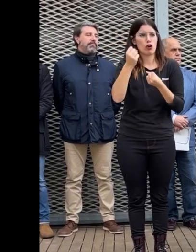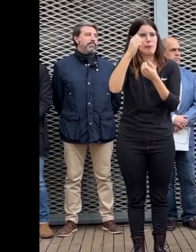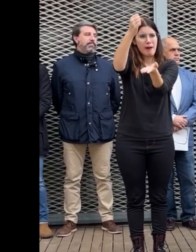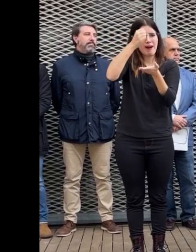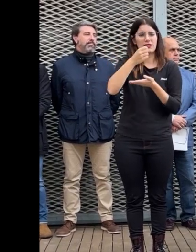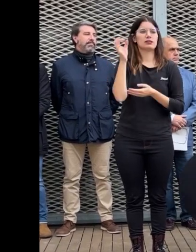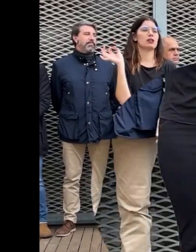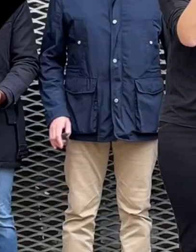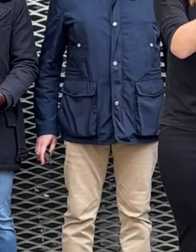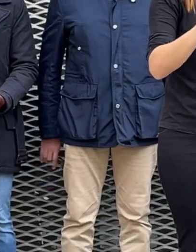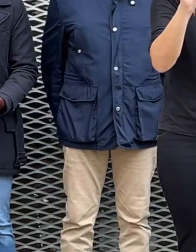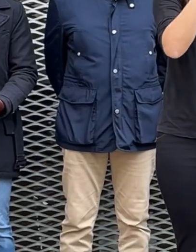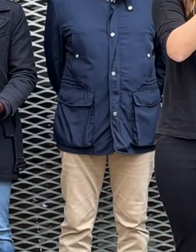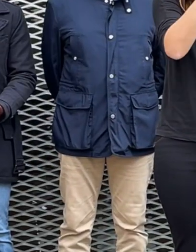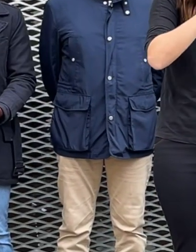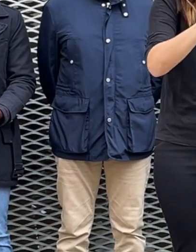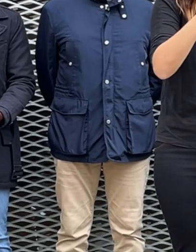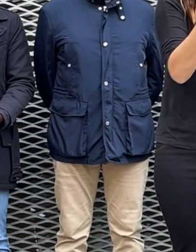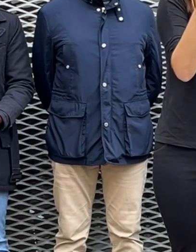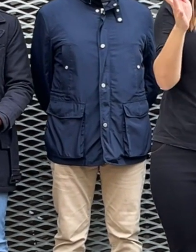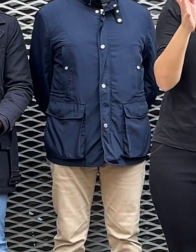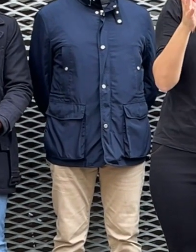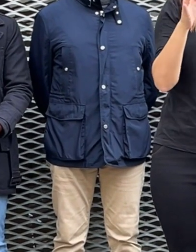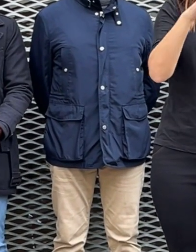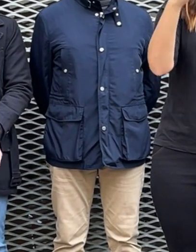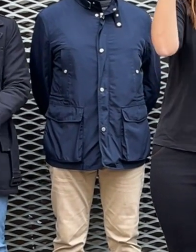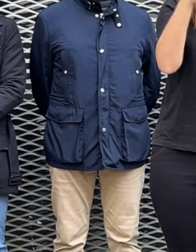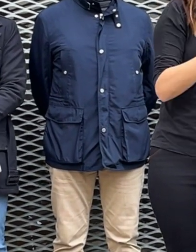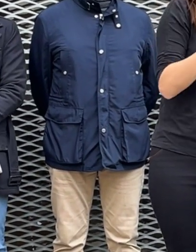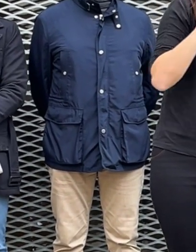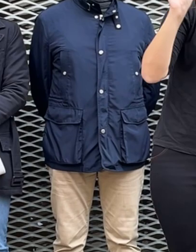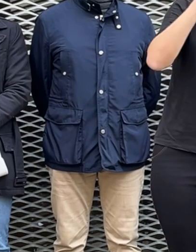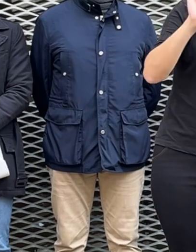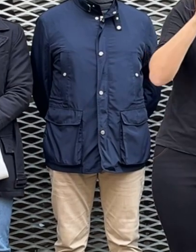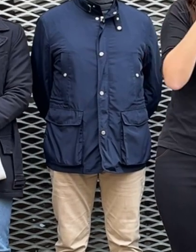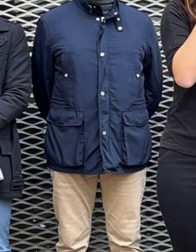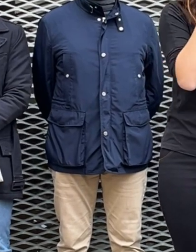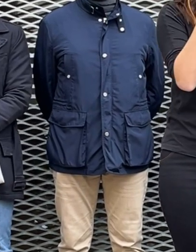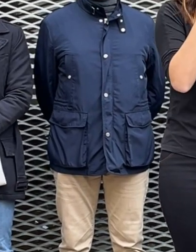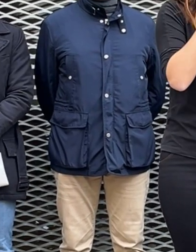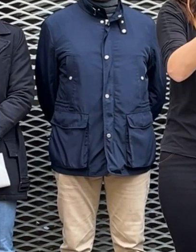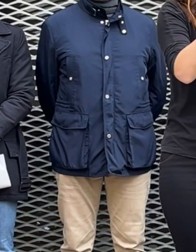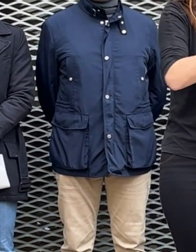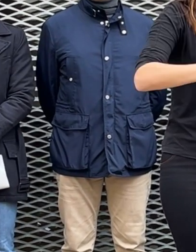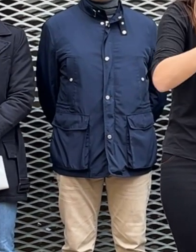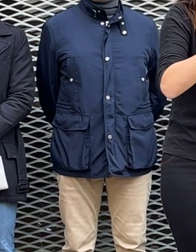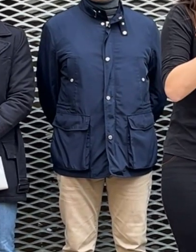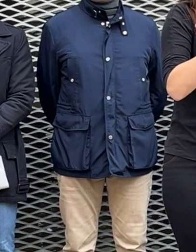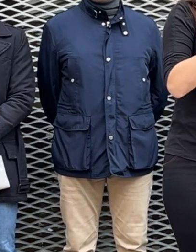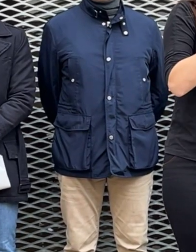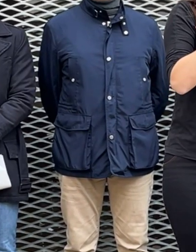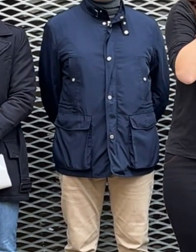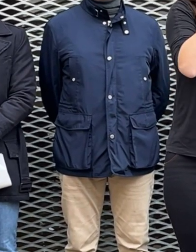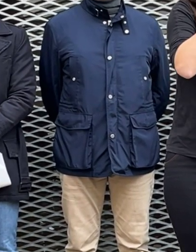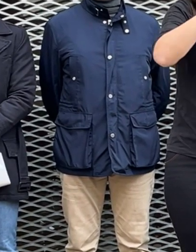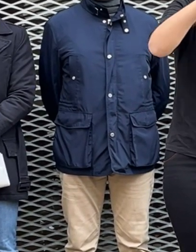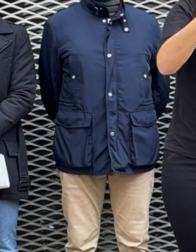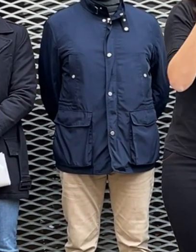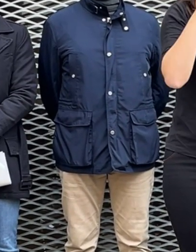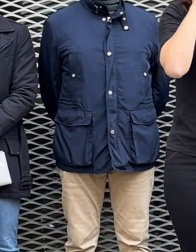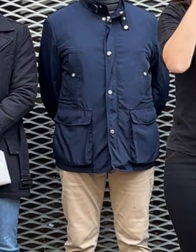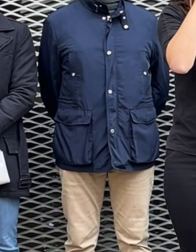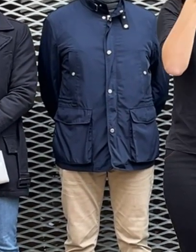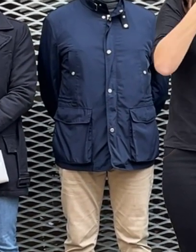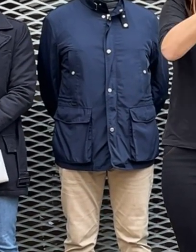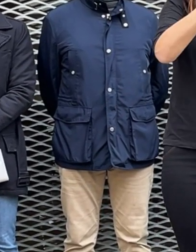a las medidas contra cualquier situación de discriminación por razón de discapacidad, con el consiguiente derecho de